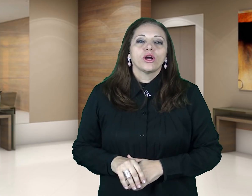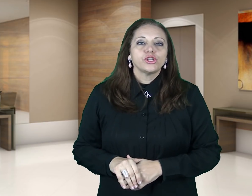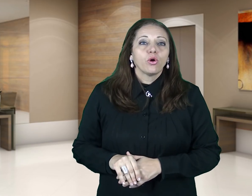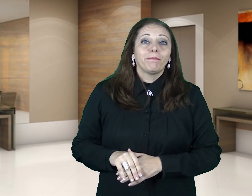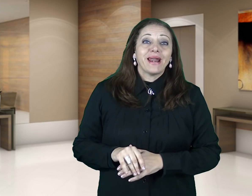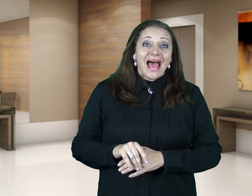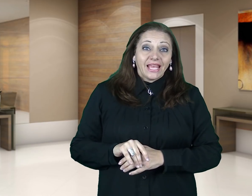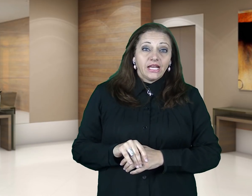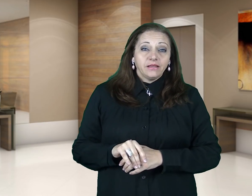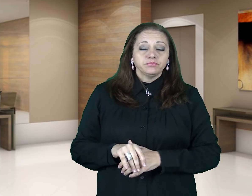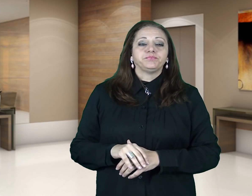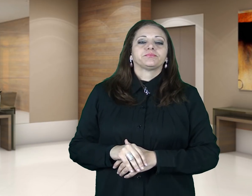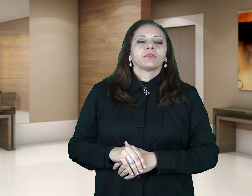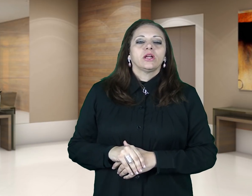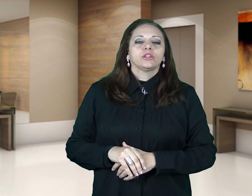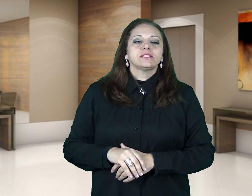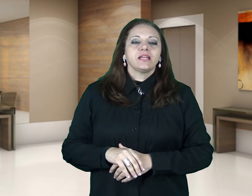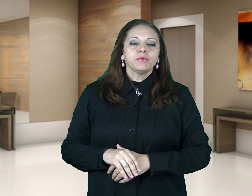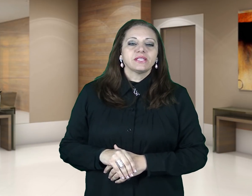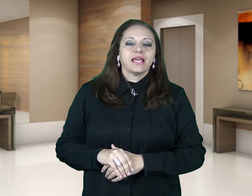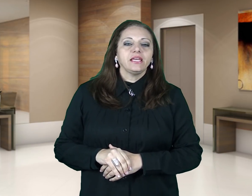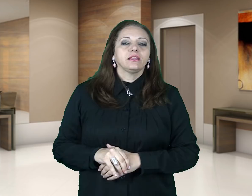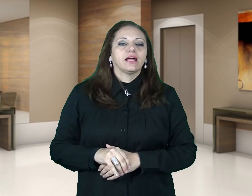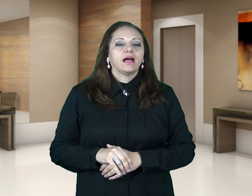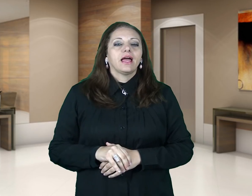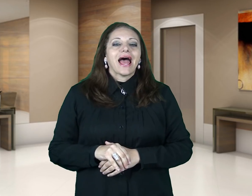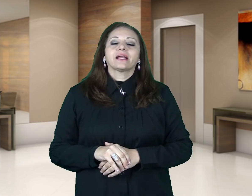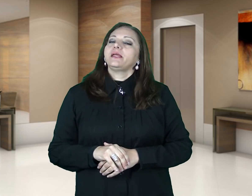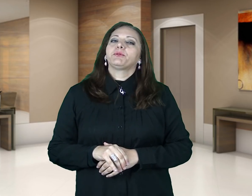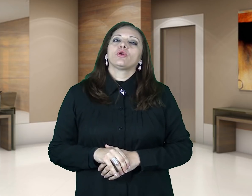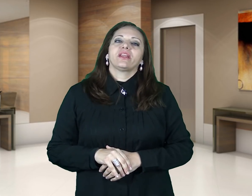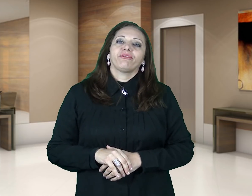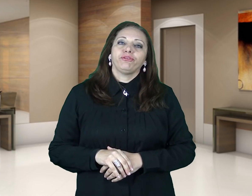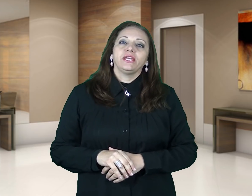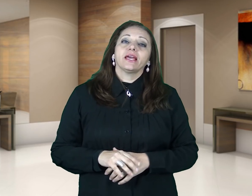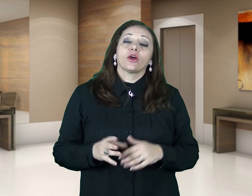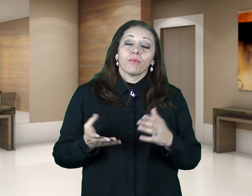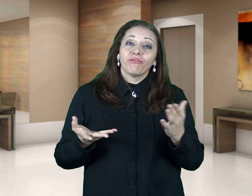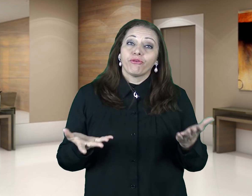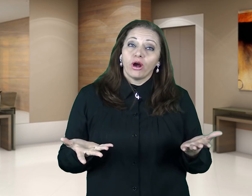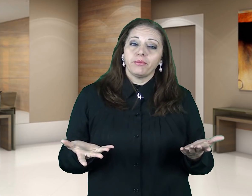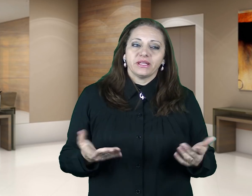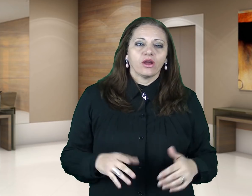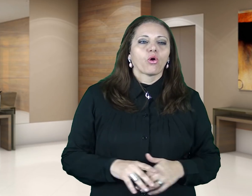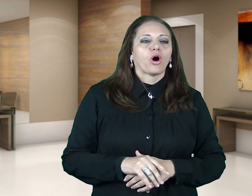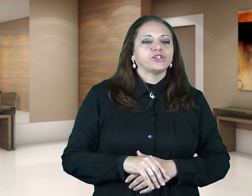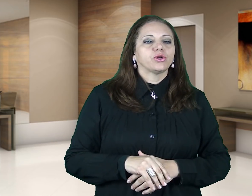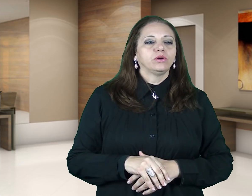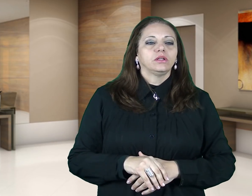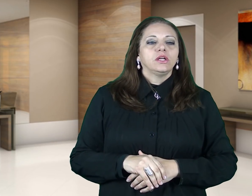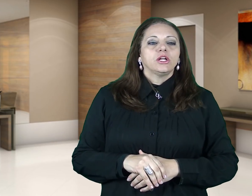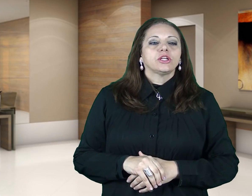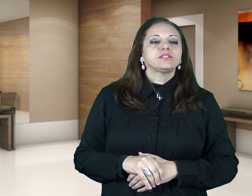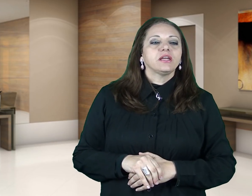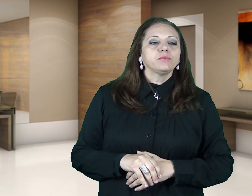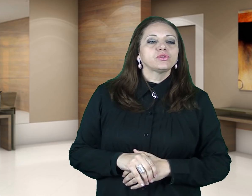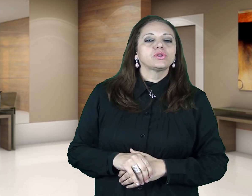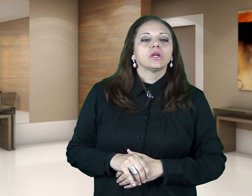o código Braille. Nós temos ainda a criptografia, que é uma forma de código. Nós